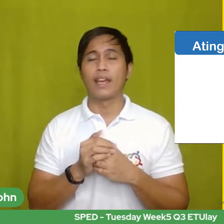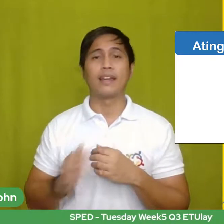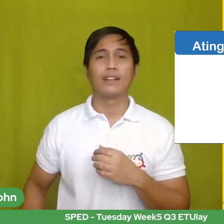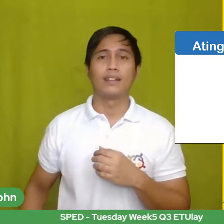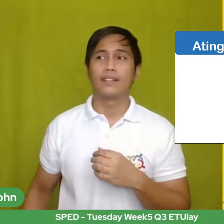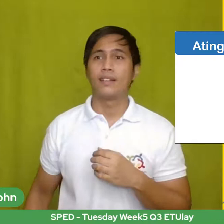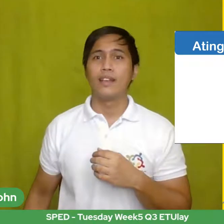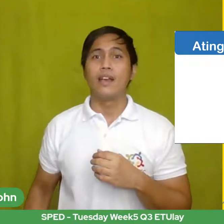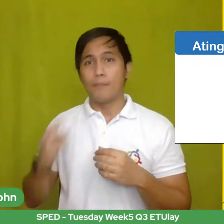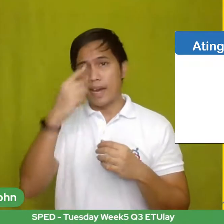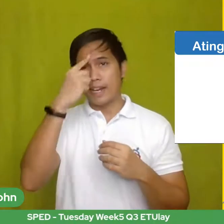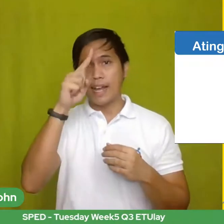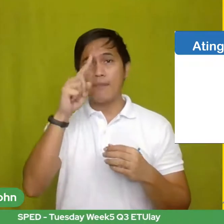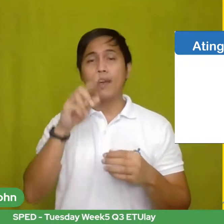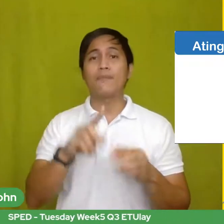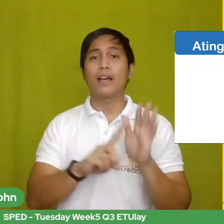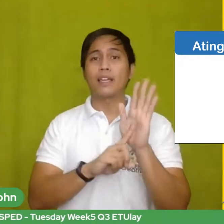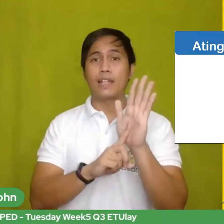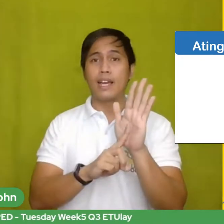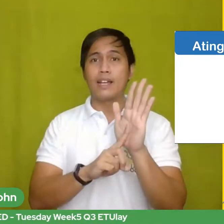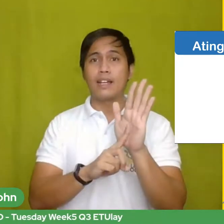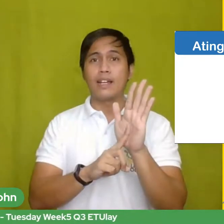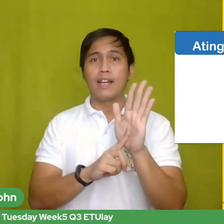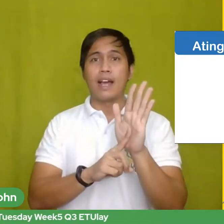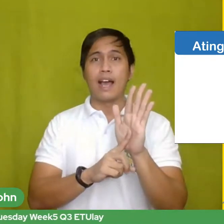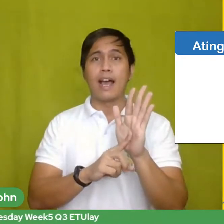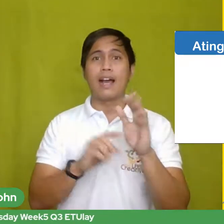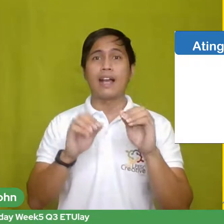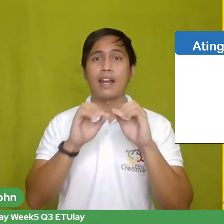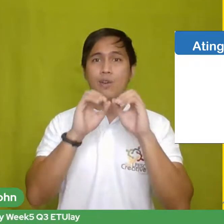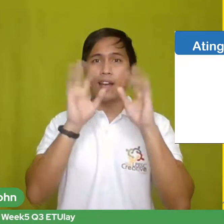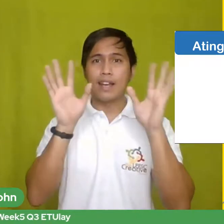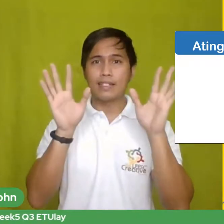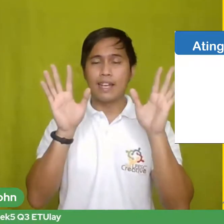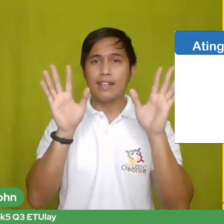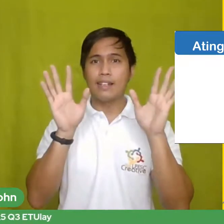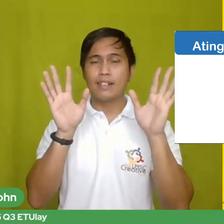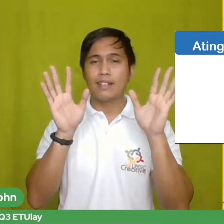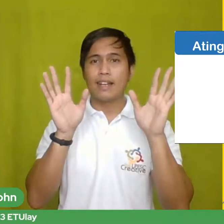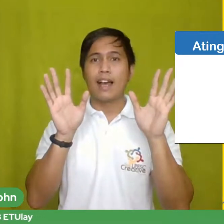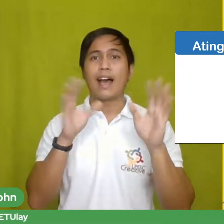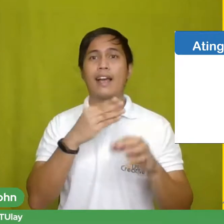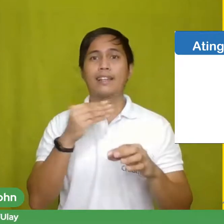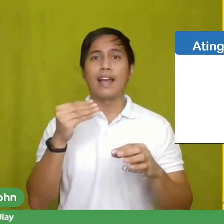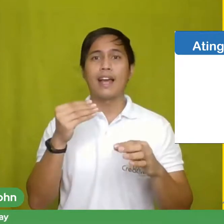Ayan. Para lang maipakita ang kaaliwalasan at ang